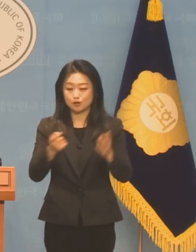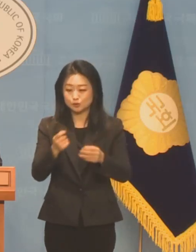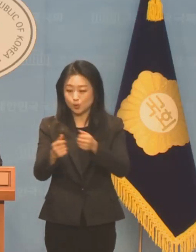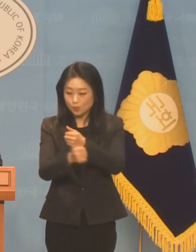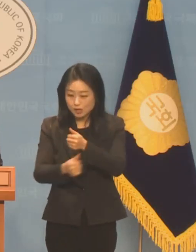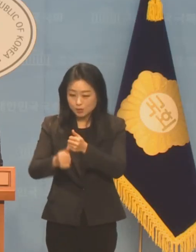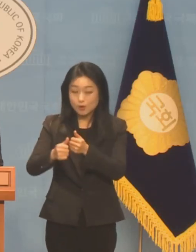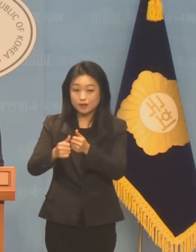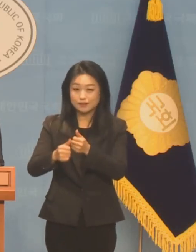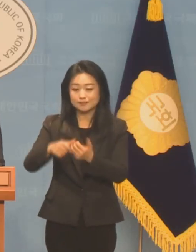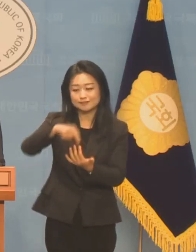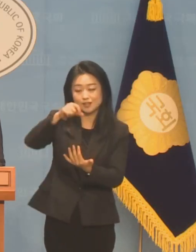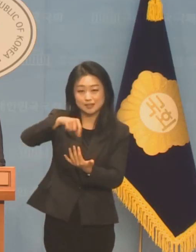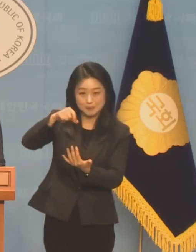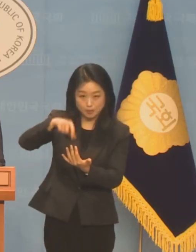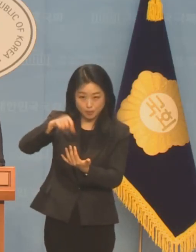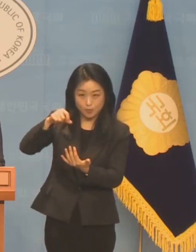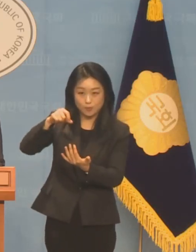위원을 선임하고